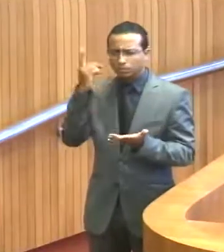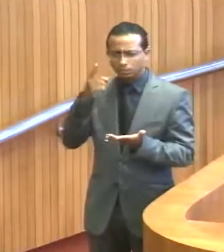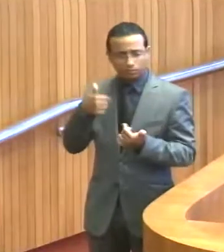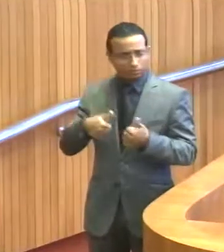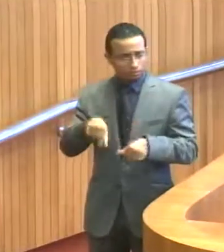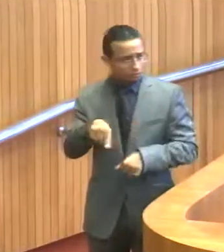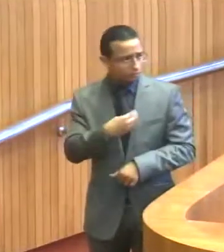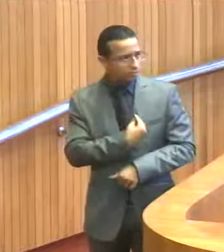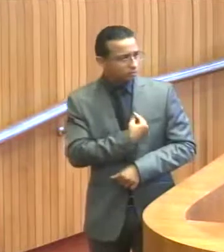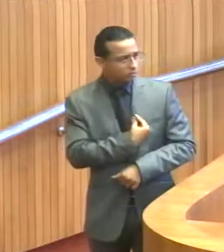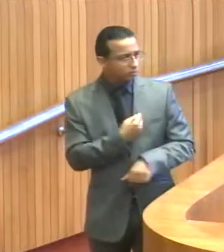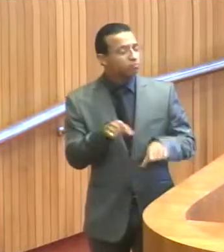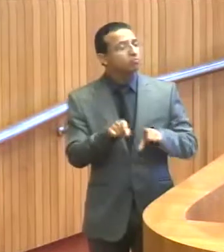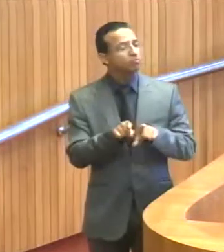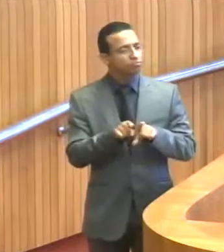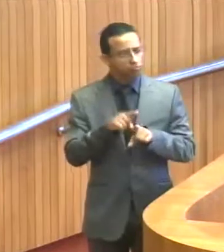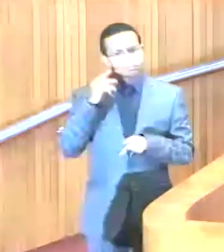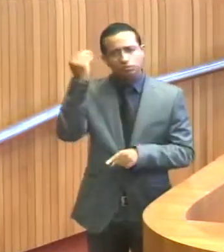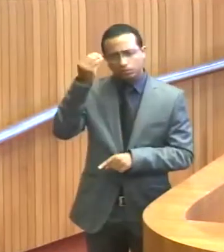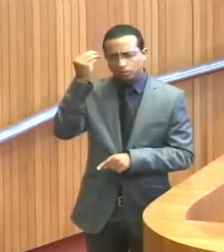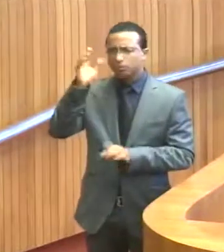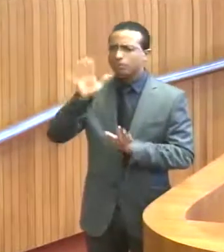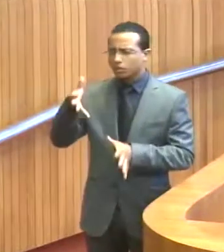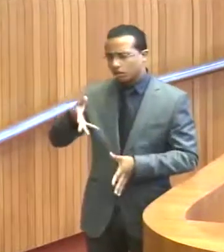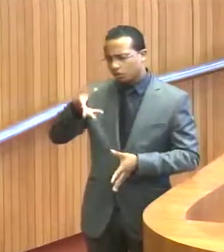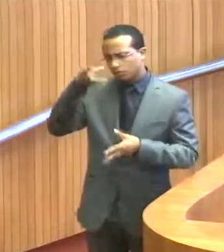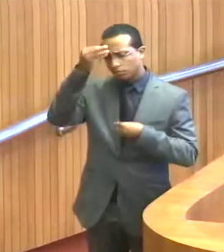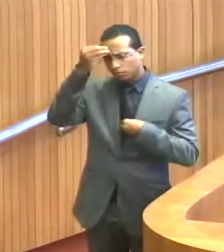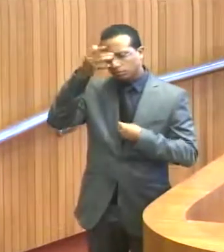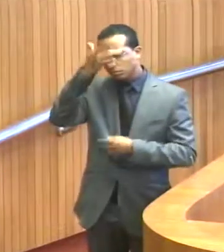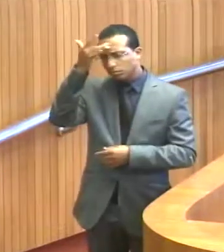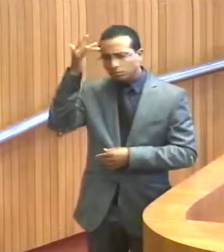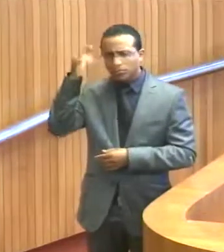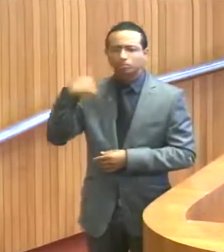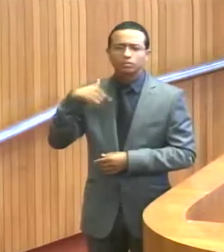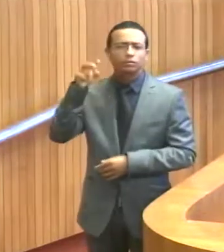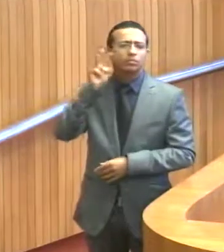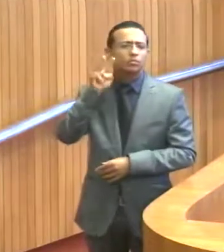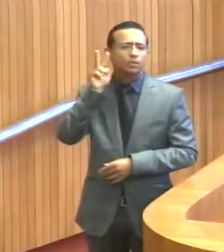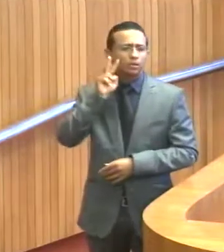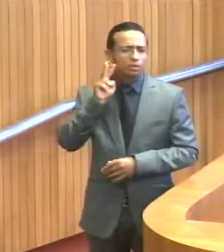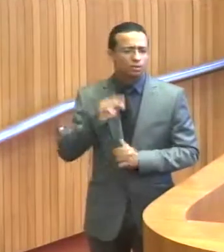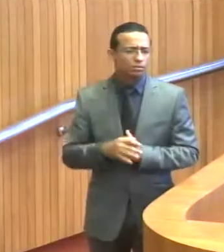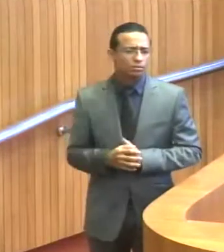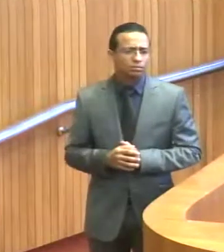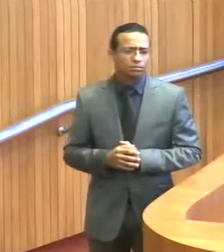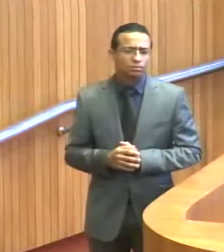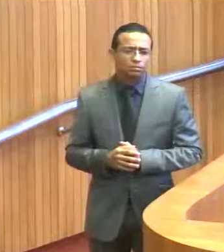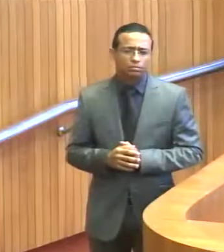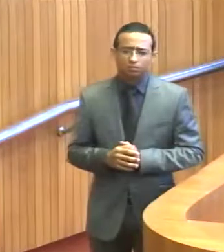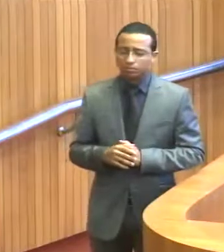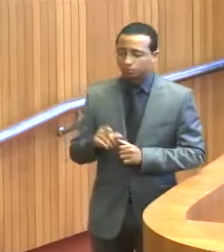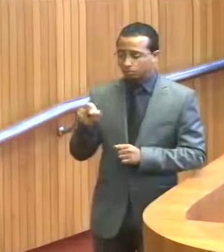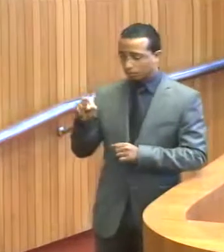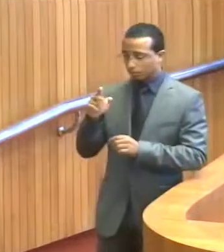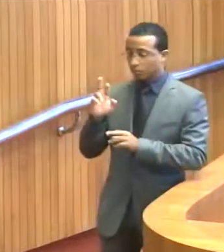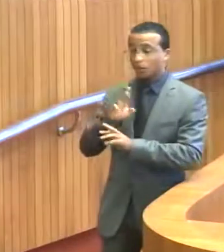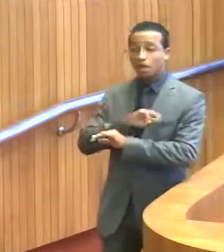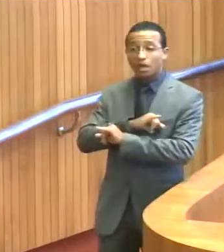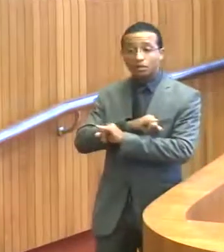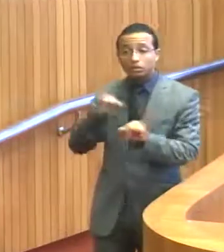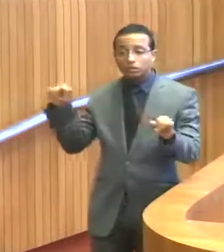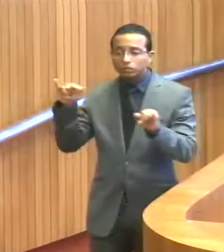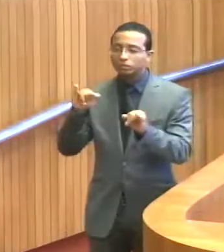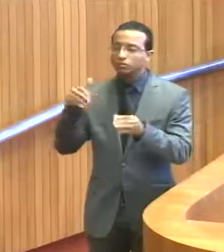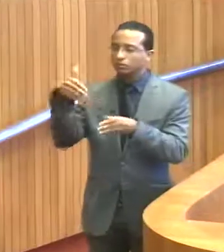estão aqui também vivenciaram. A população, eu lembro perfeitamente, logo após o resultado da